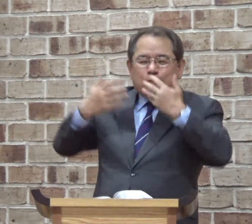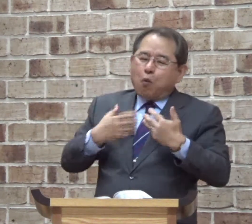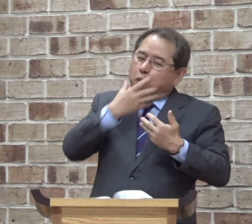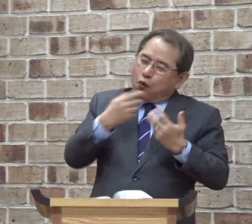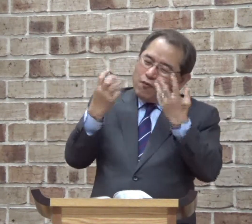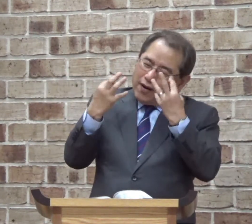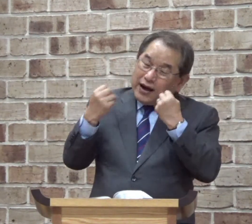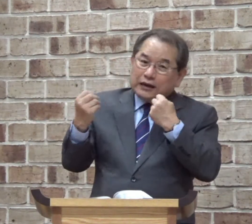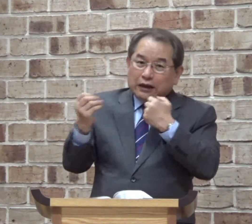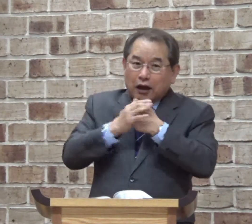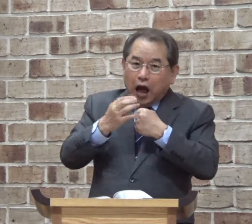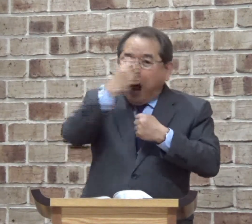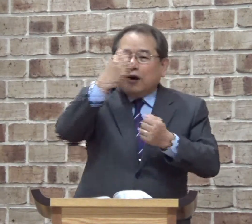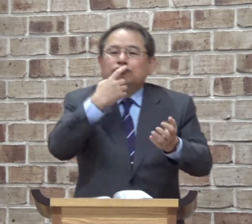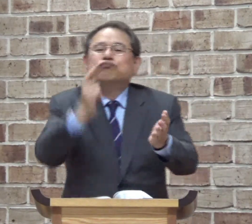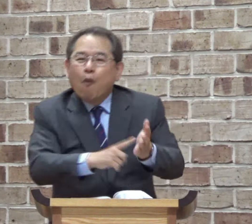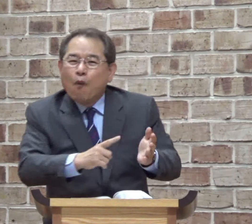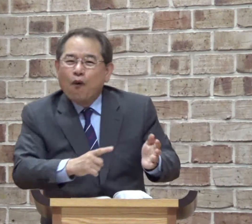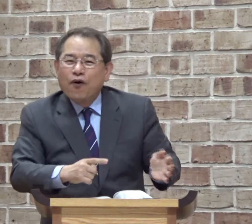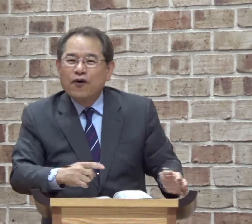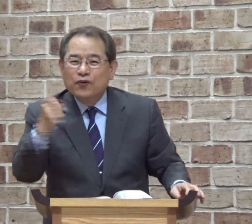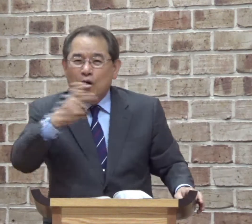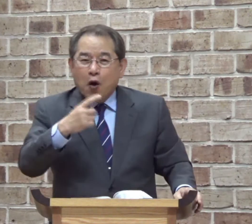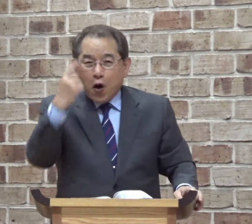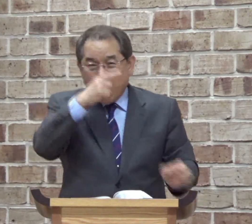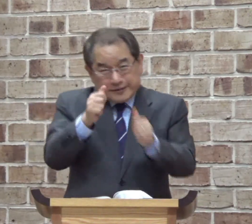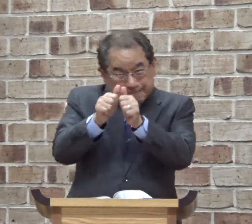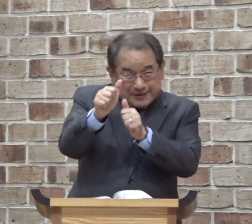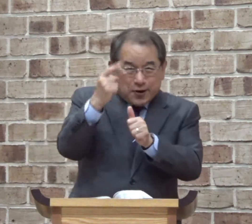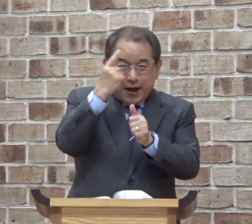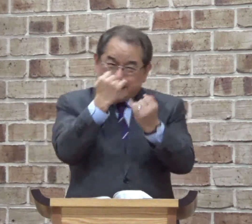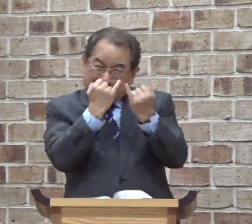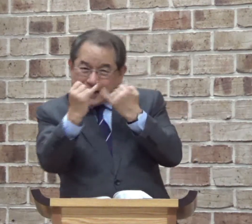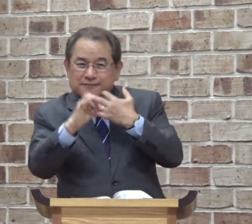하나님이 나를 많이 축복해 주셨다 할 때도 교만해지기 쉽습니다.